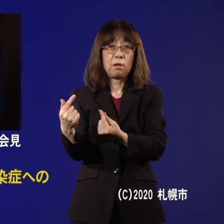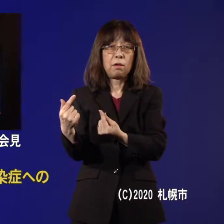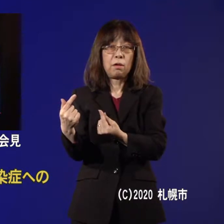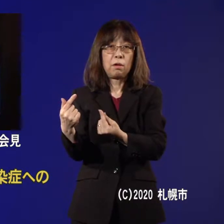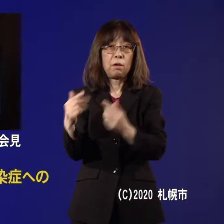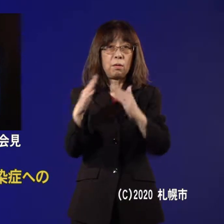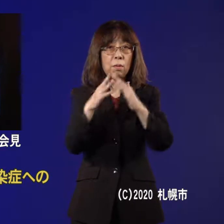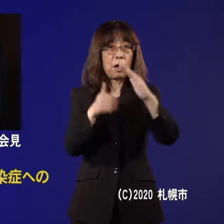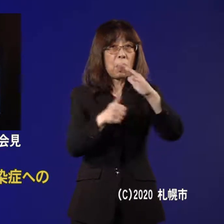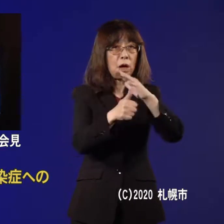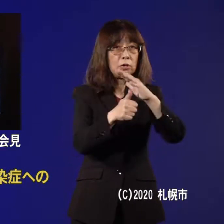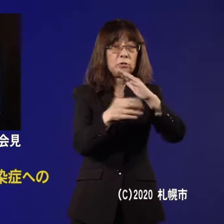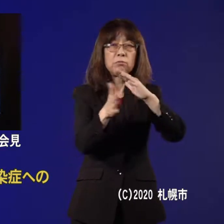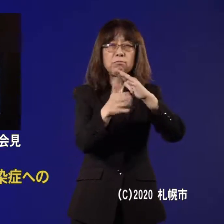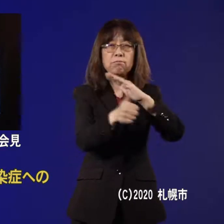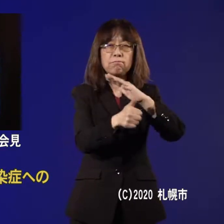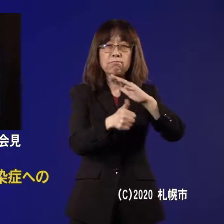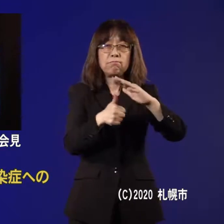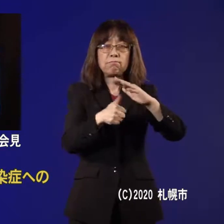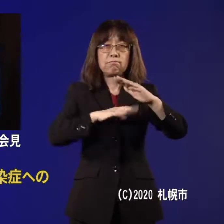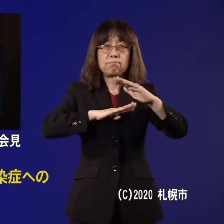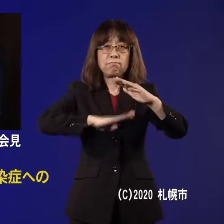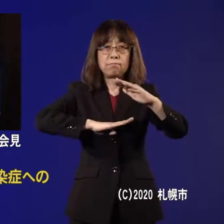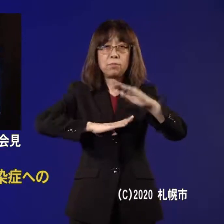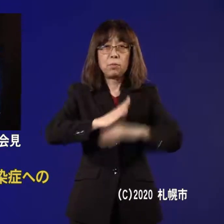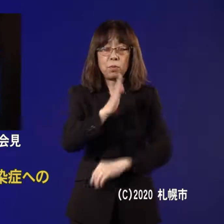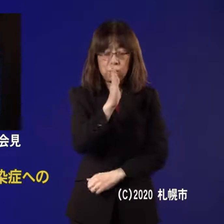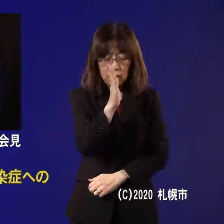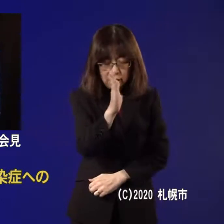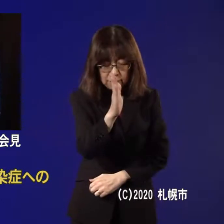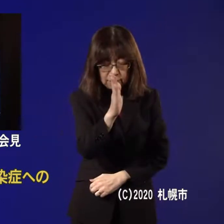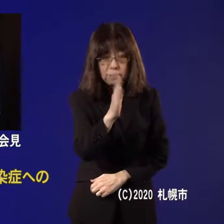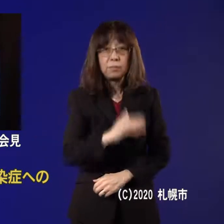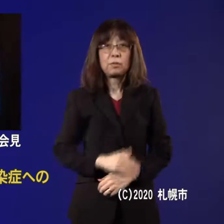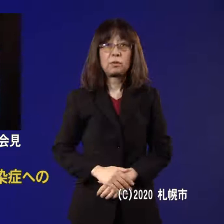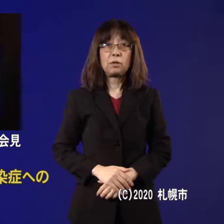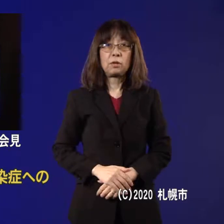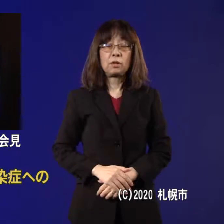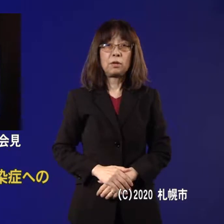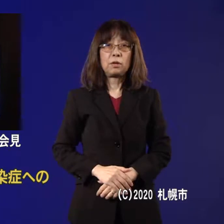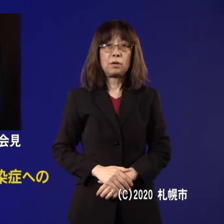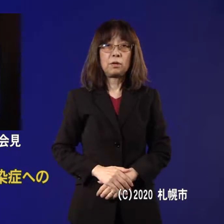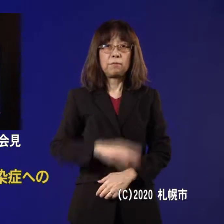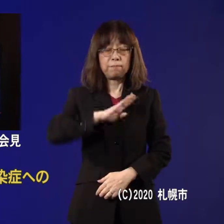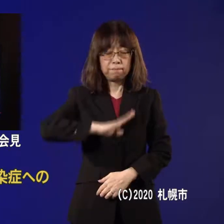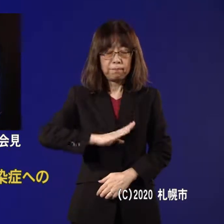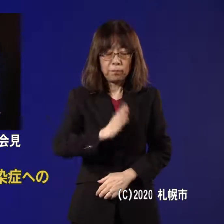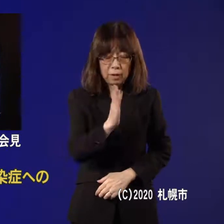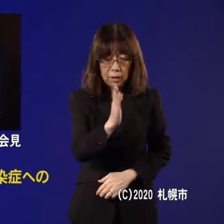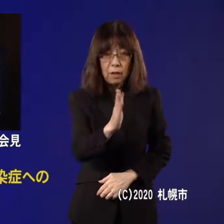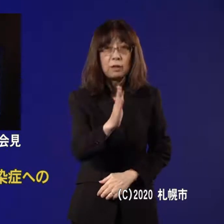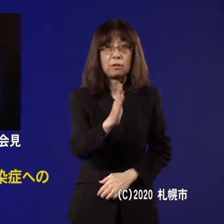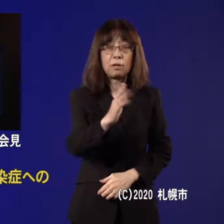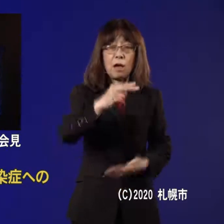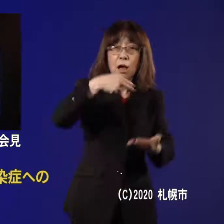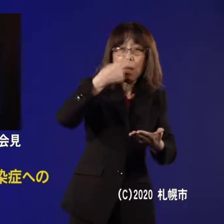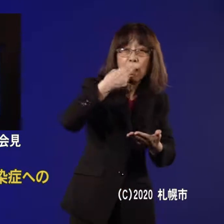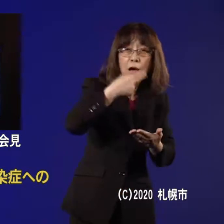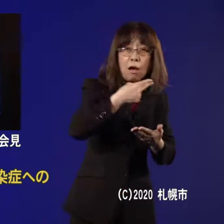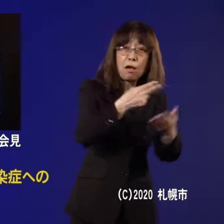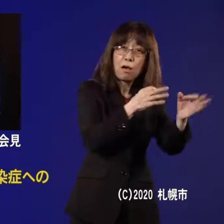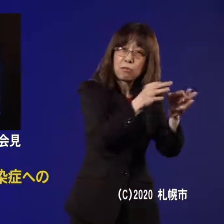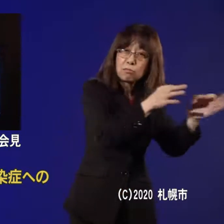外出自粛をお願いするものでありますから、これによって、飲食店等のです